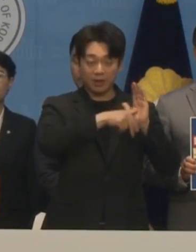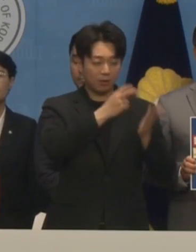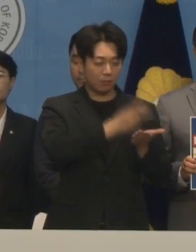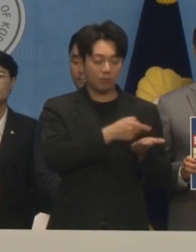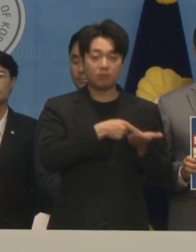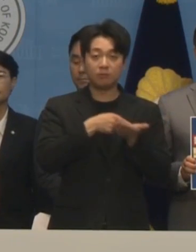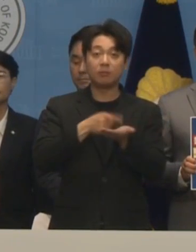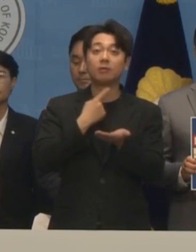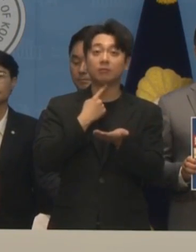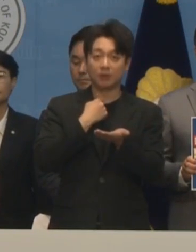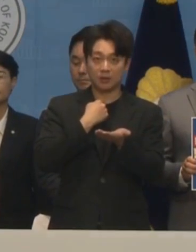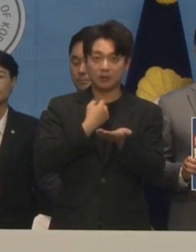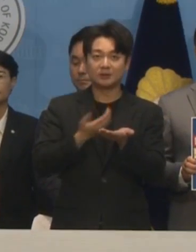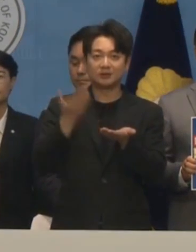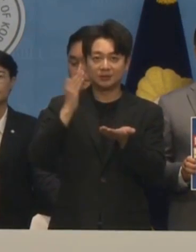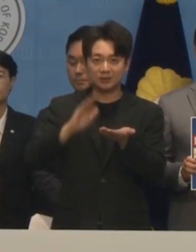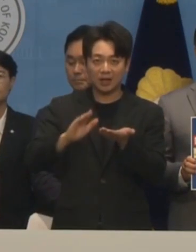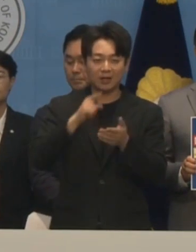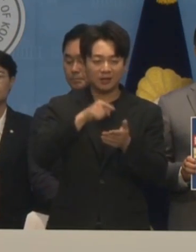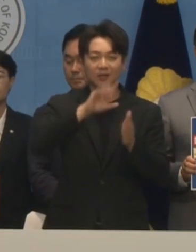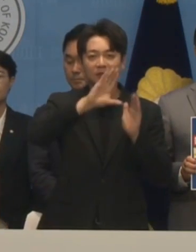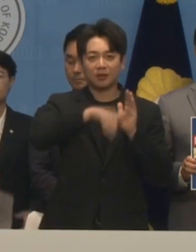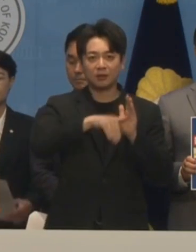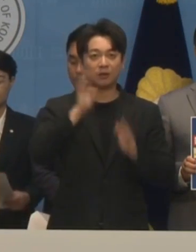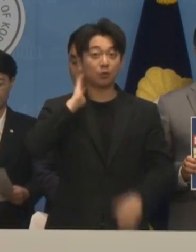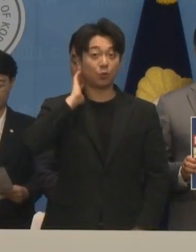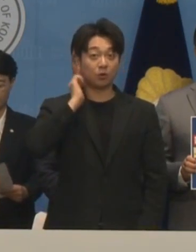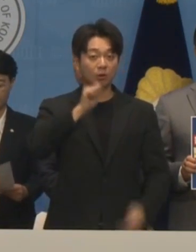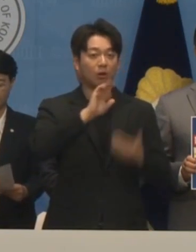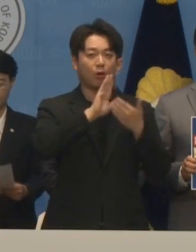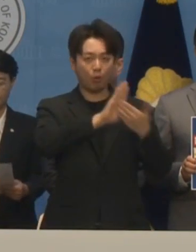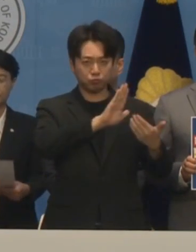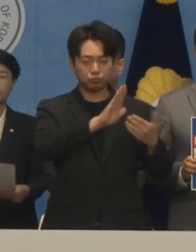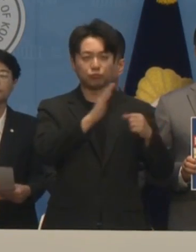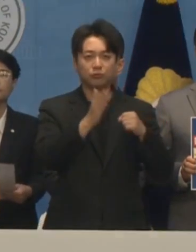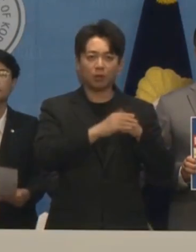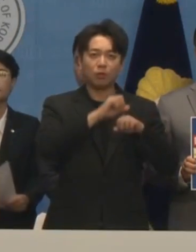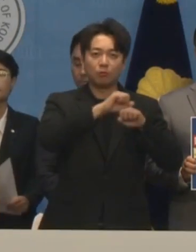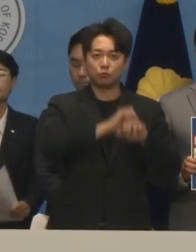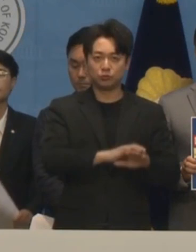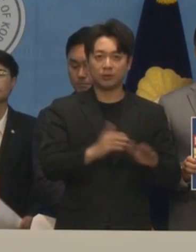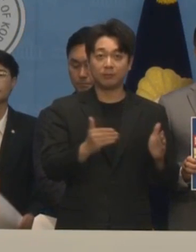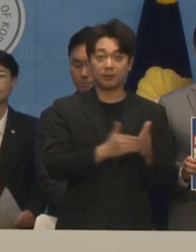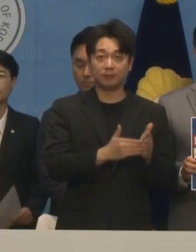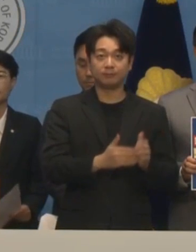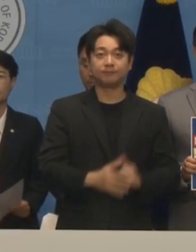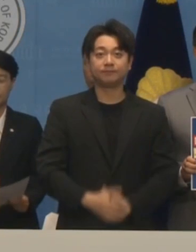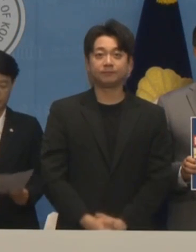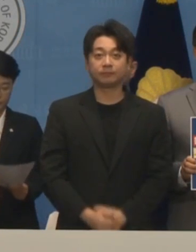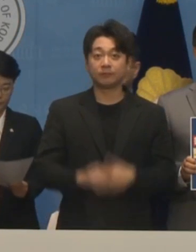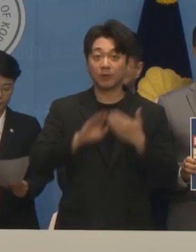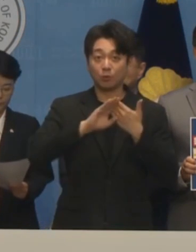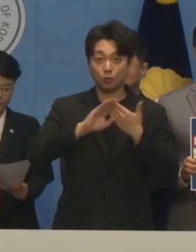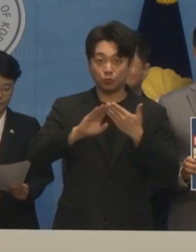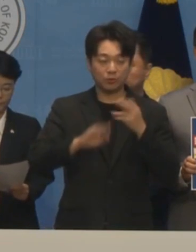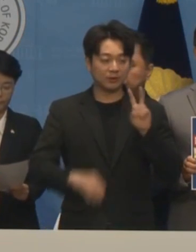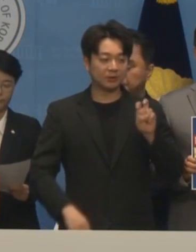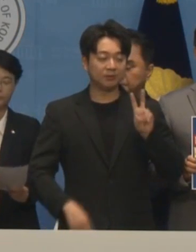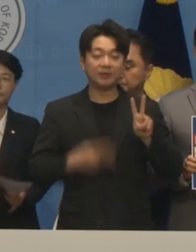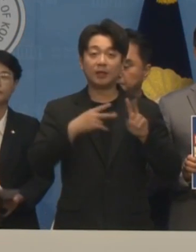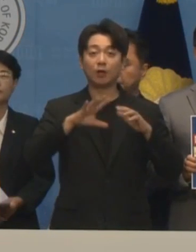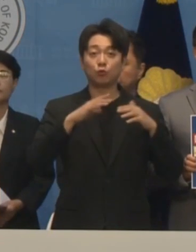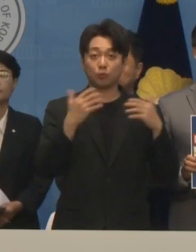처리됐으나 아시는 바와 같이 윤석열 대통령의 거부권 행사로 공포되지 못하고 무산되었습니다. 이후 국민은 22대